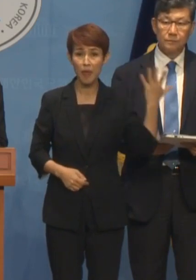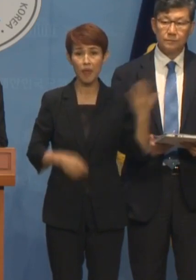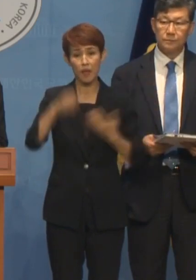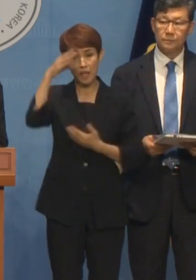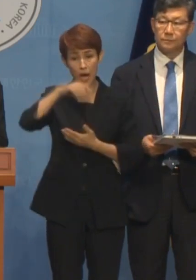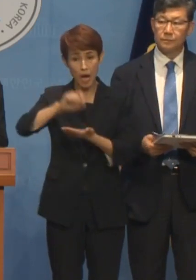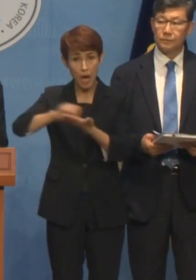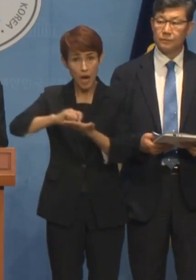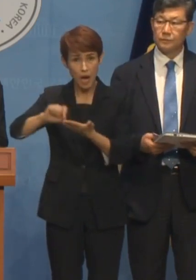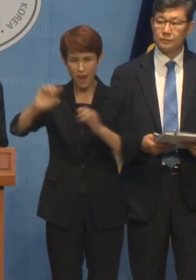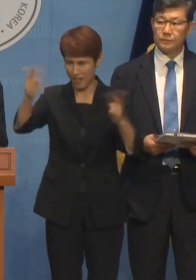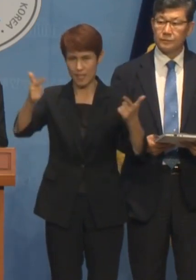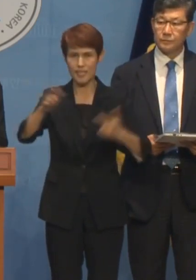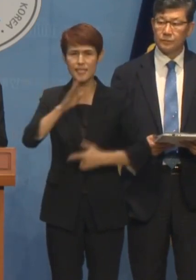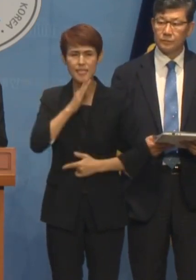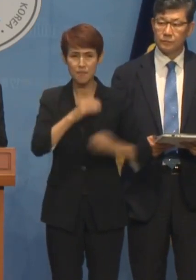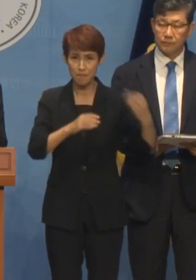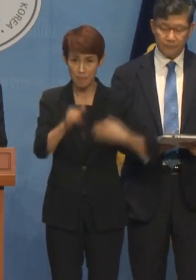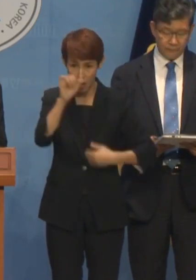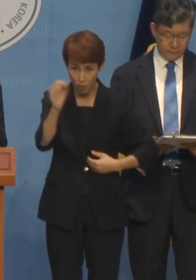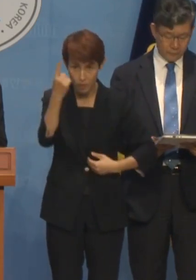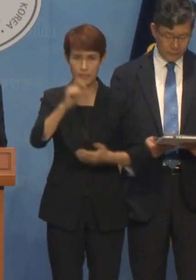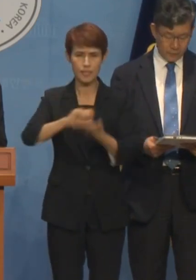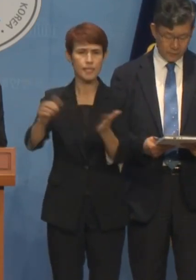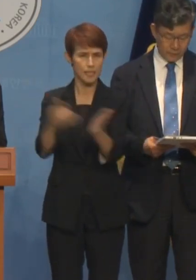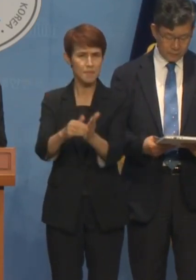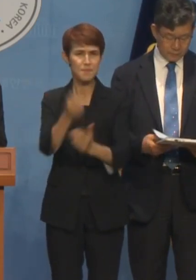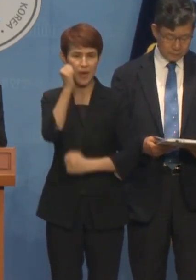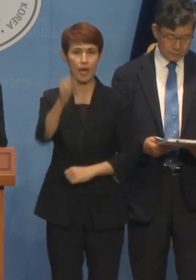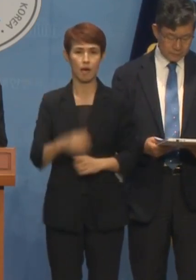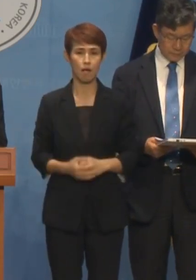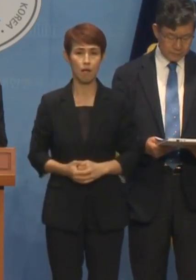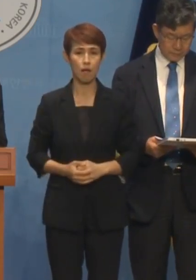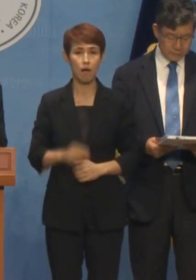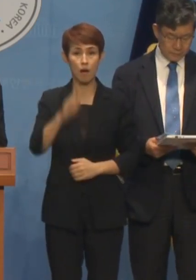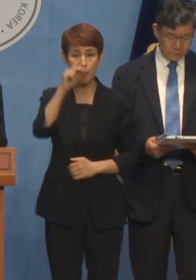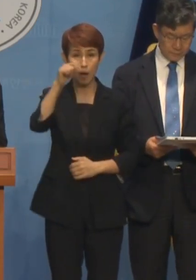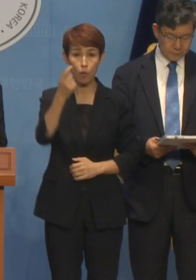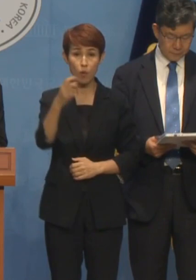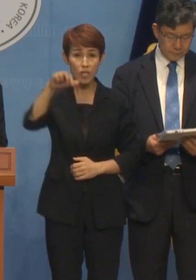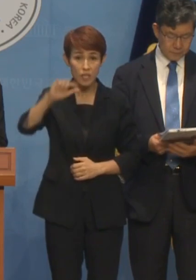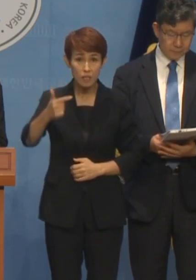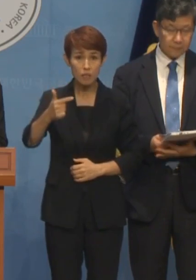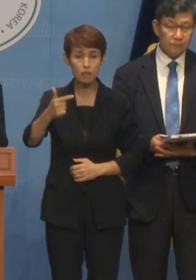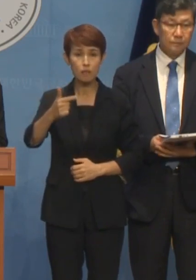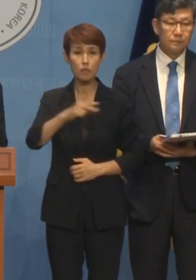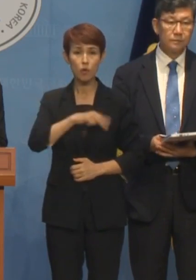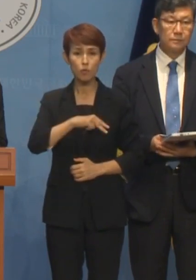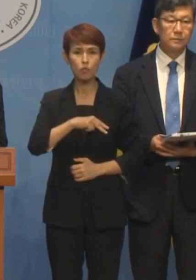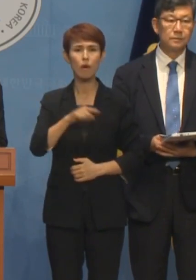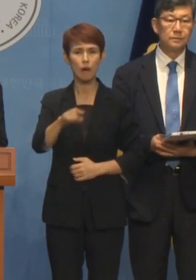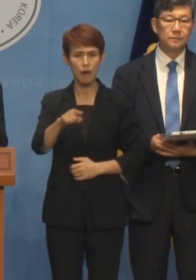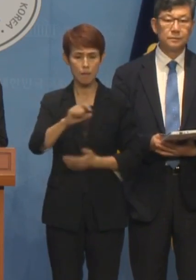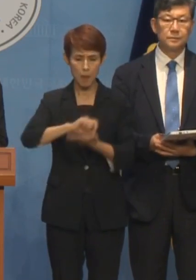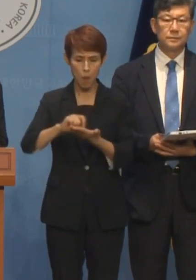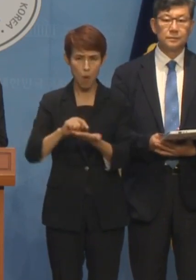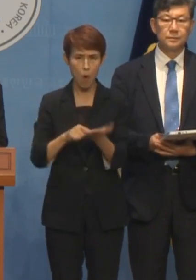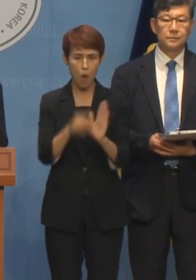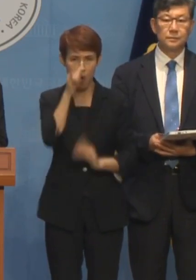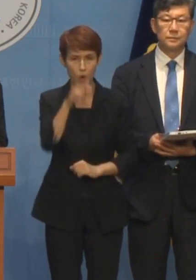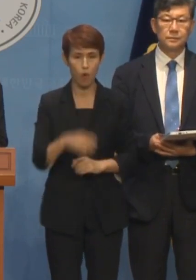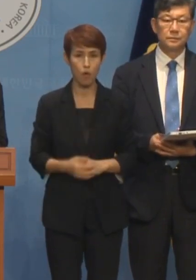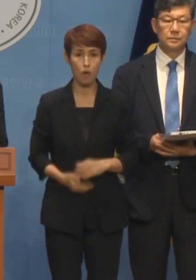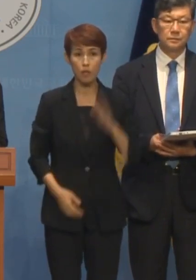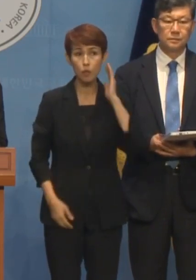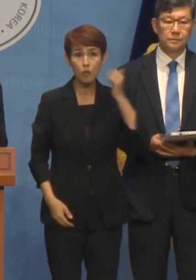것입니다. 특히 당시 원내대표인 박홍근 의원도 이를 메모로 증명하고 있습니다.